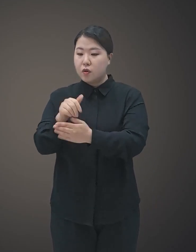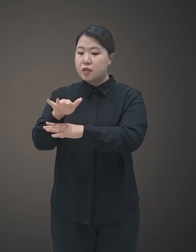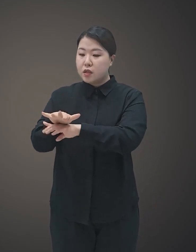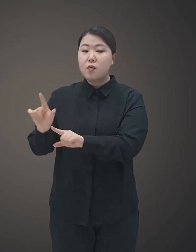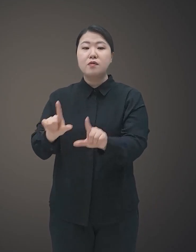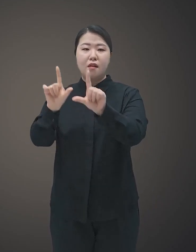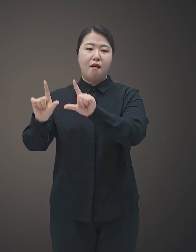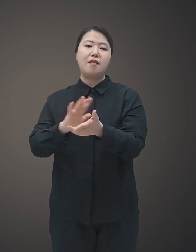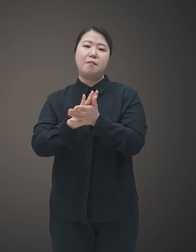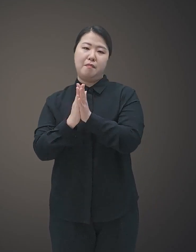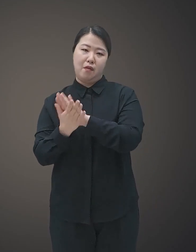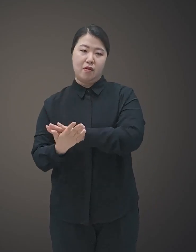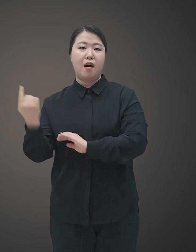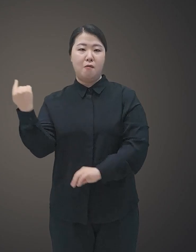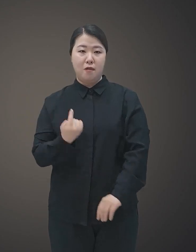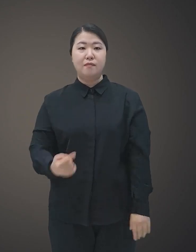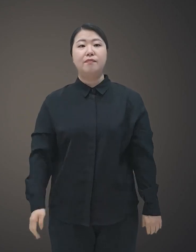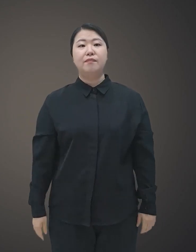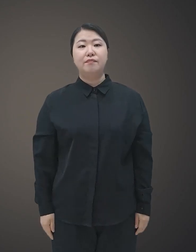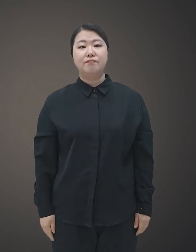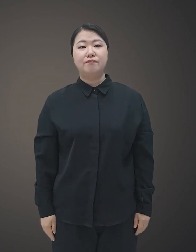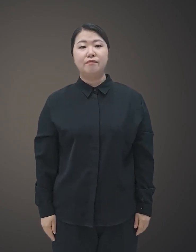시골살이에서 많은 변화를 가져왔습니다.